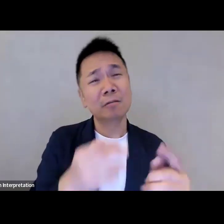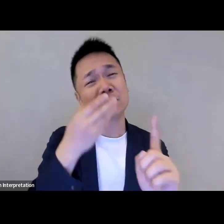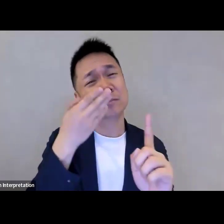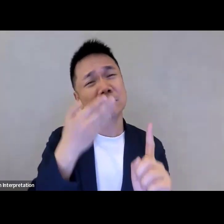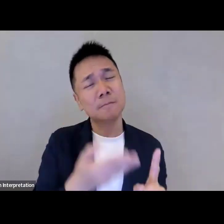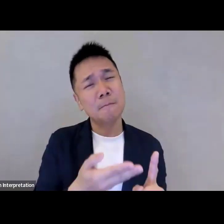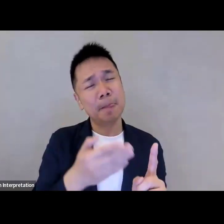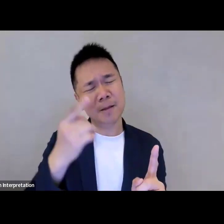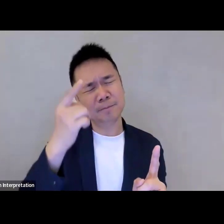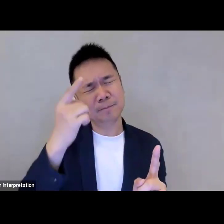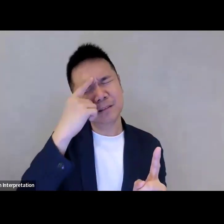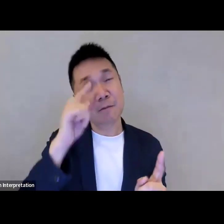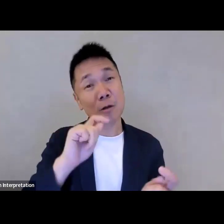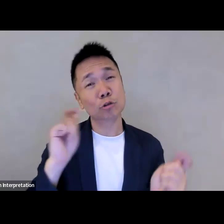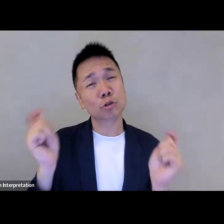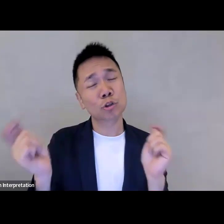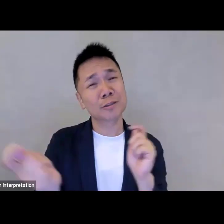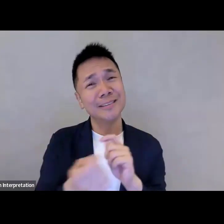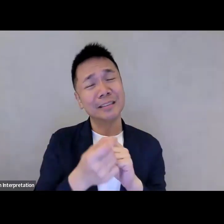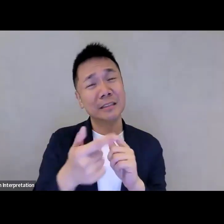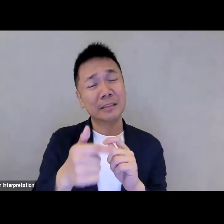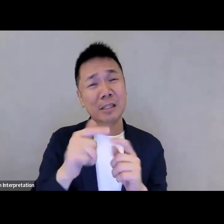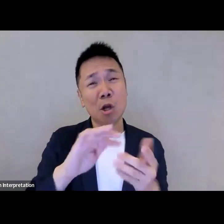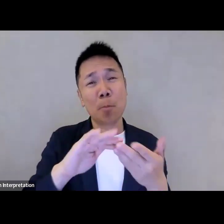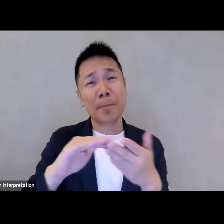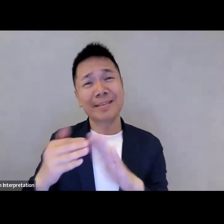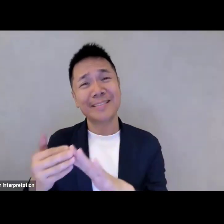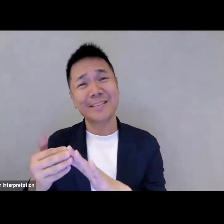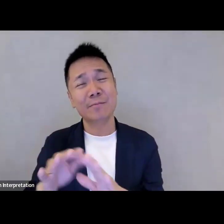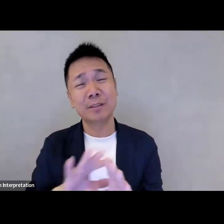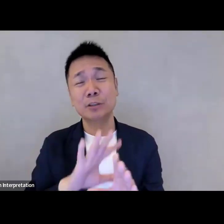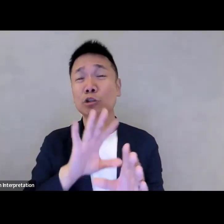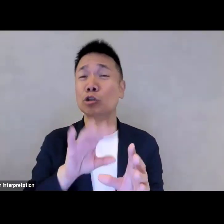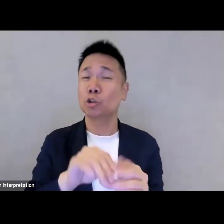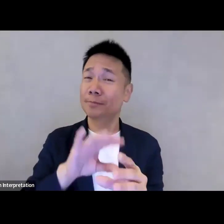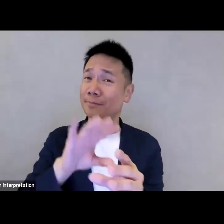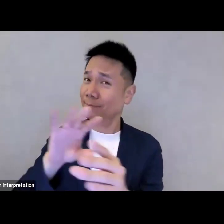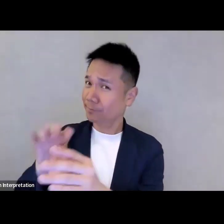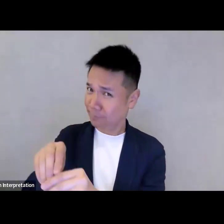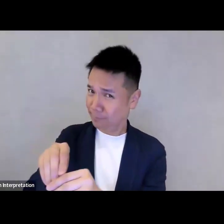会。把他的传奇持续下去，